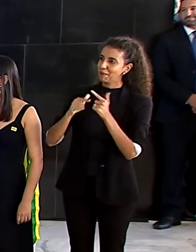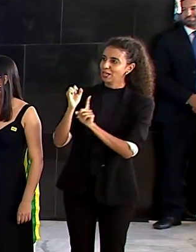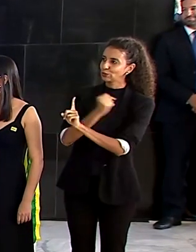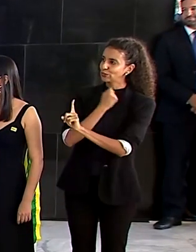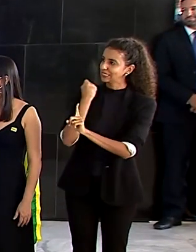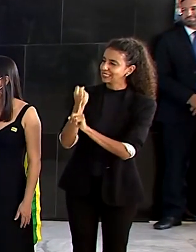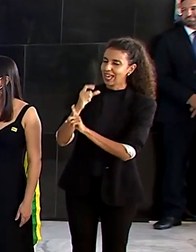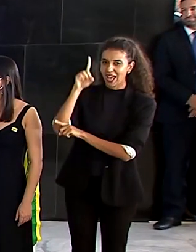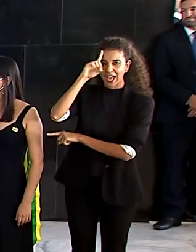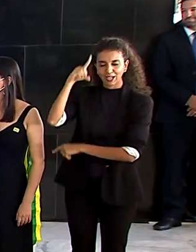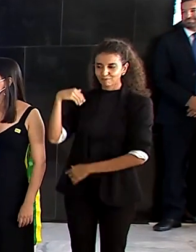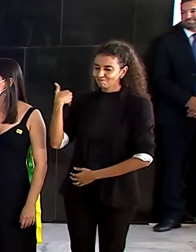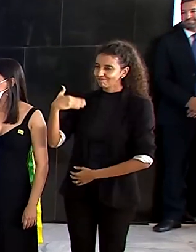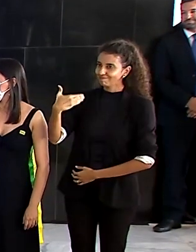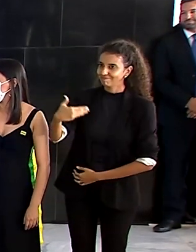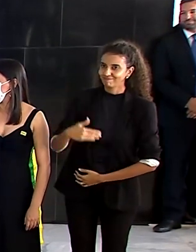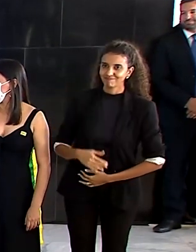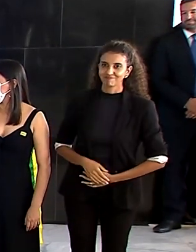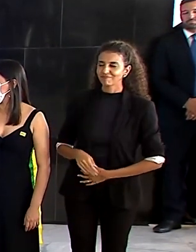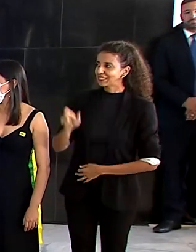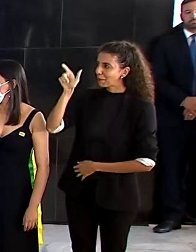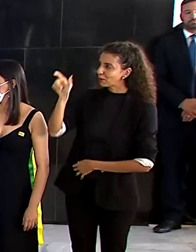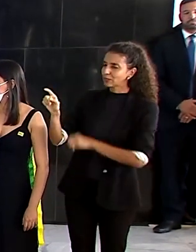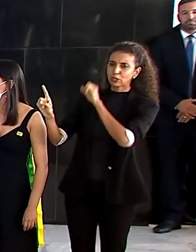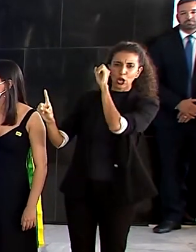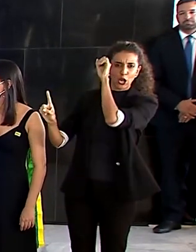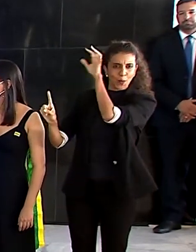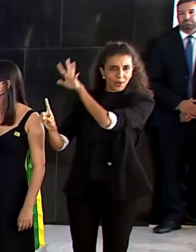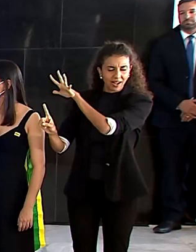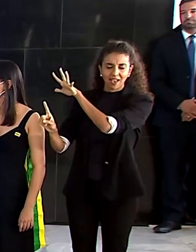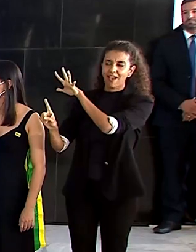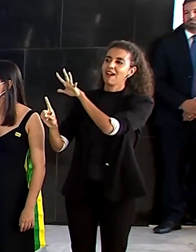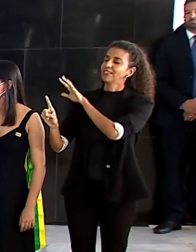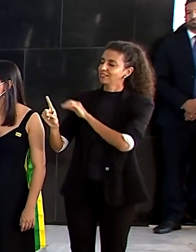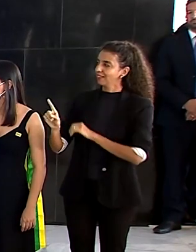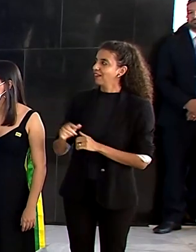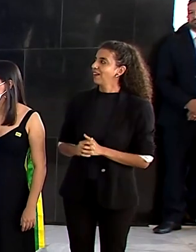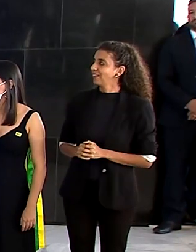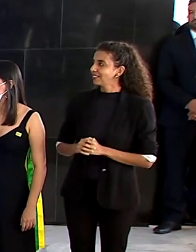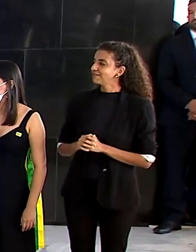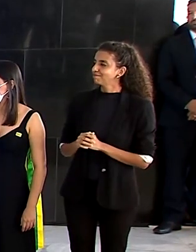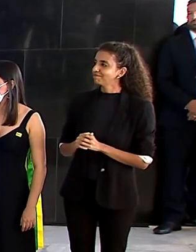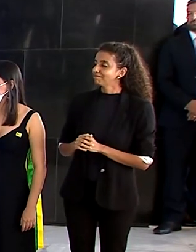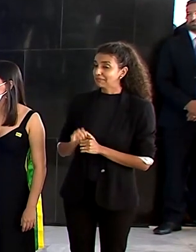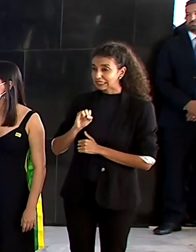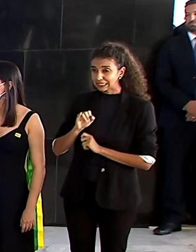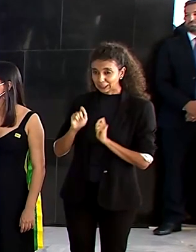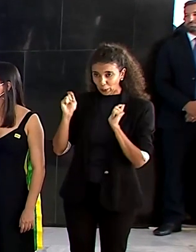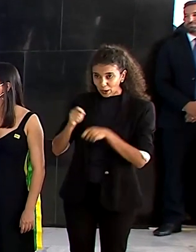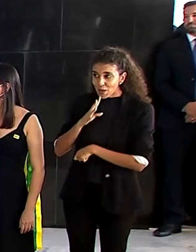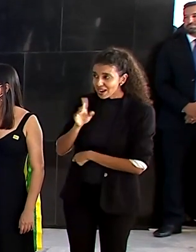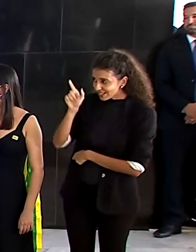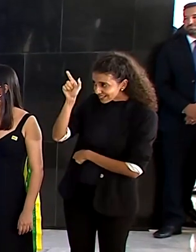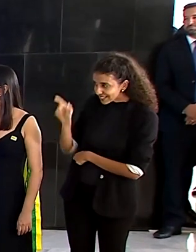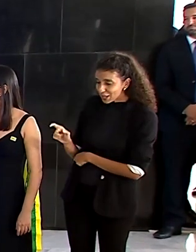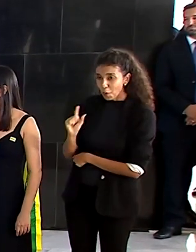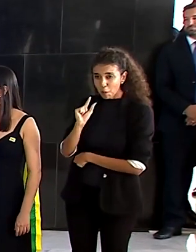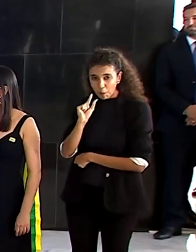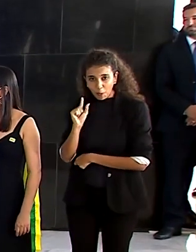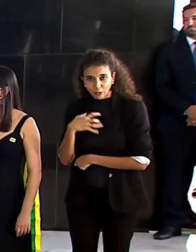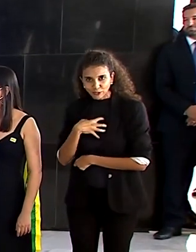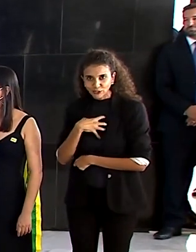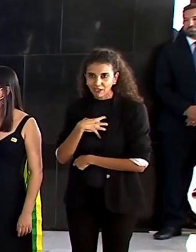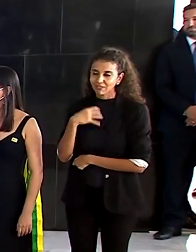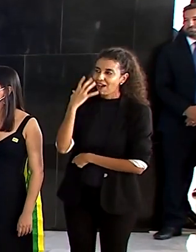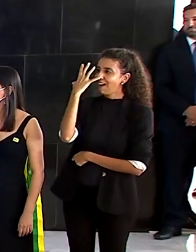social, dia a dia. Essa pessoa iluminada, de luz, assim, quem tem a possibilidade de conhecer um pouco da pessoa que ela é, não tem como